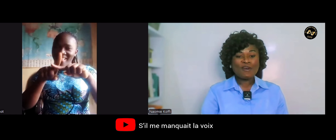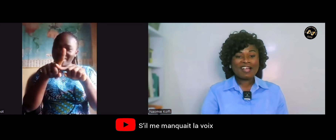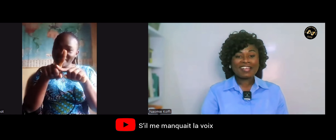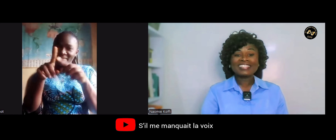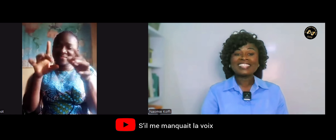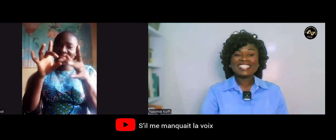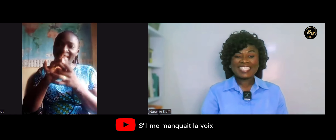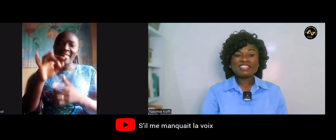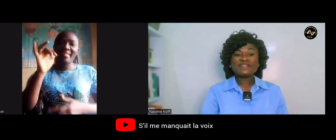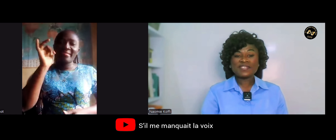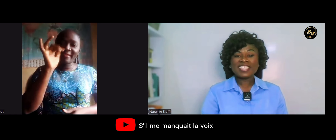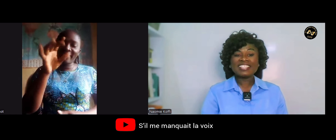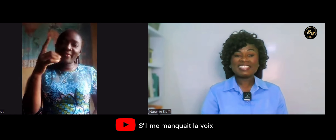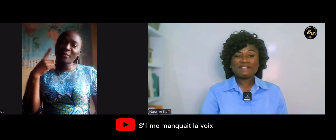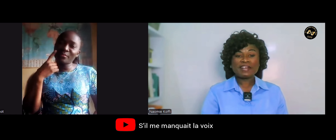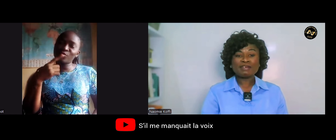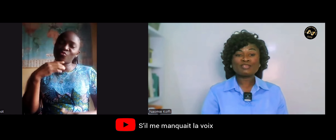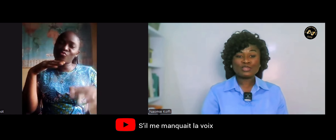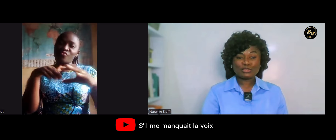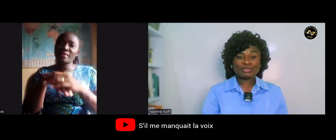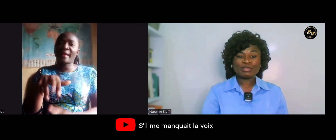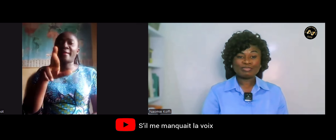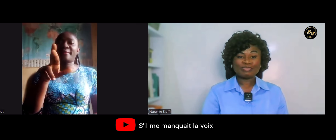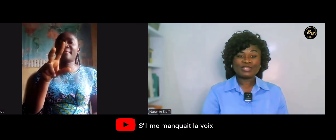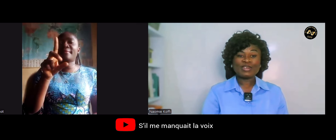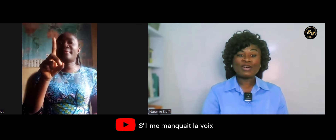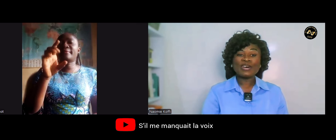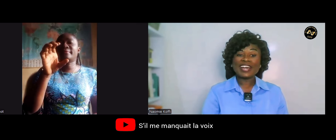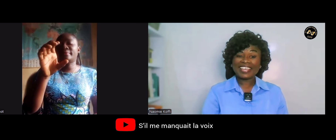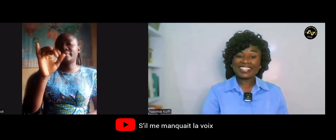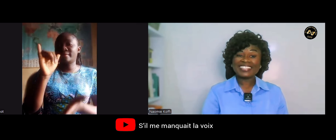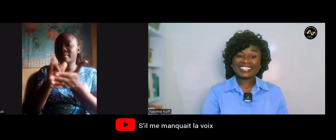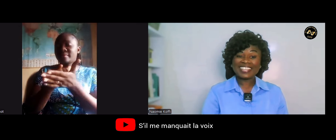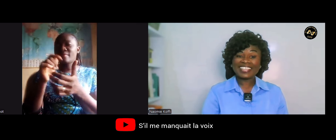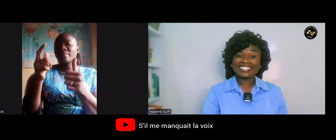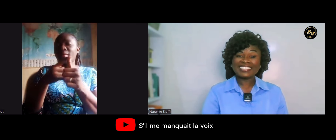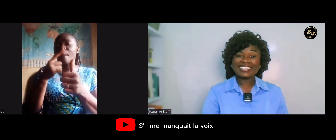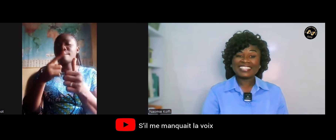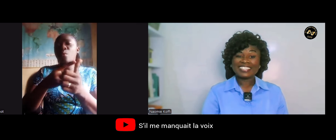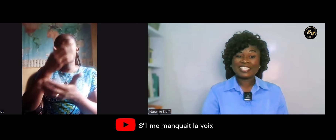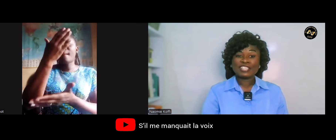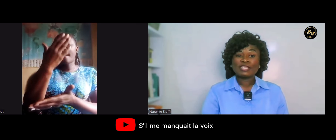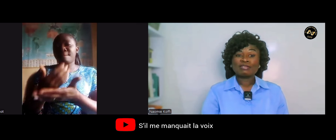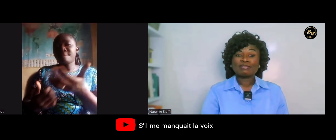Selon moi, les défis des femmes sourdes en RDC